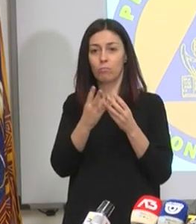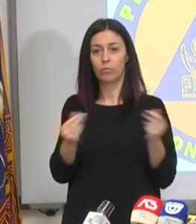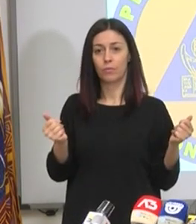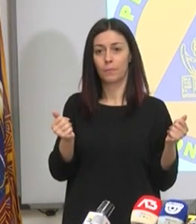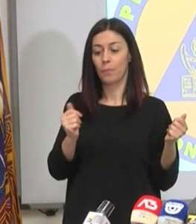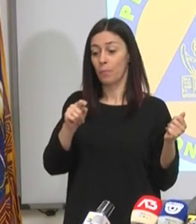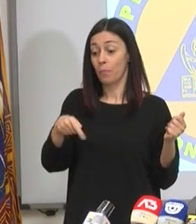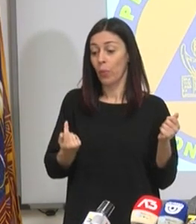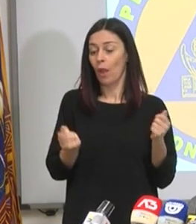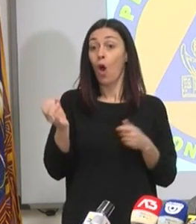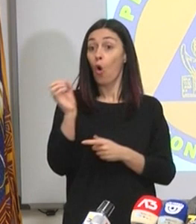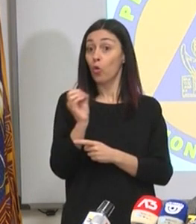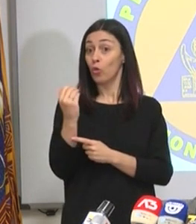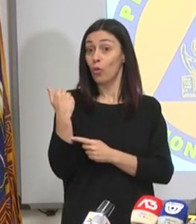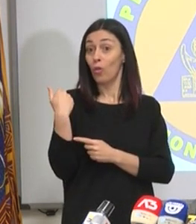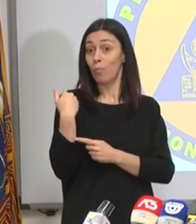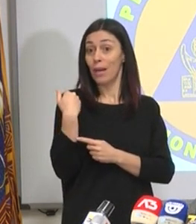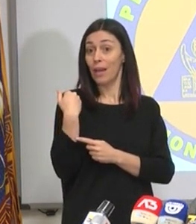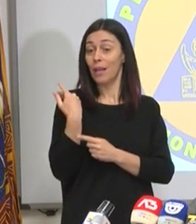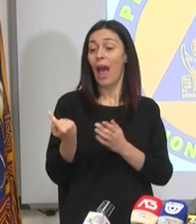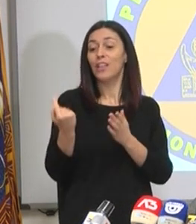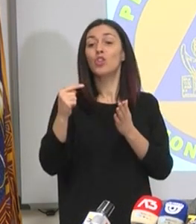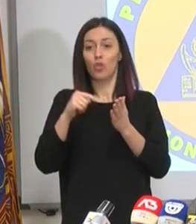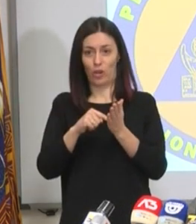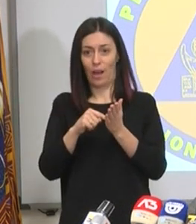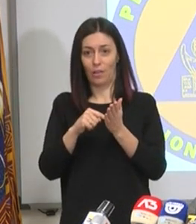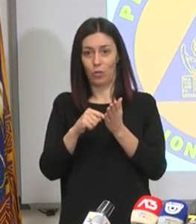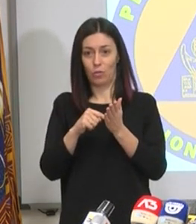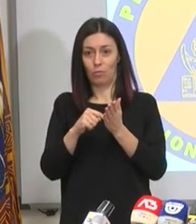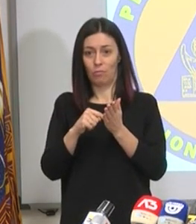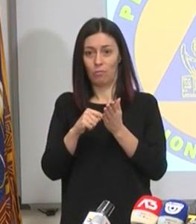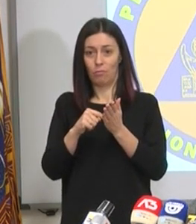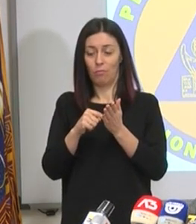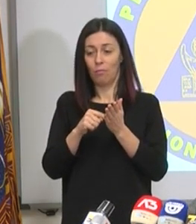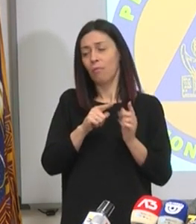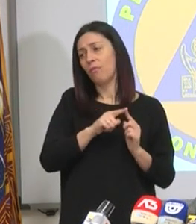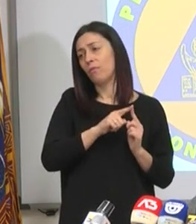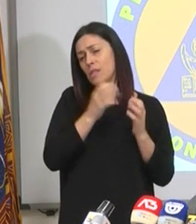non è una seconda fase è ancora qui e continuerà a farsi vedere fino ad aprile